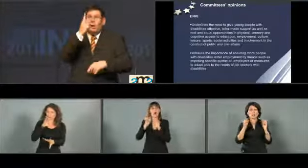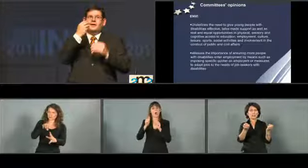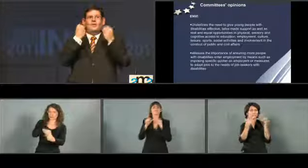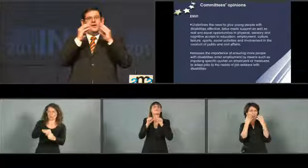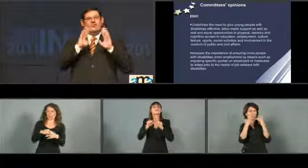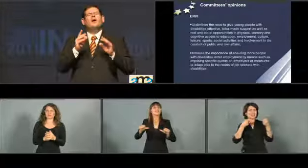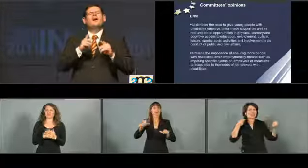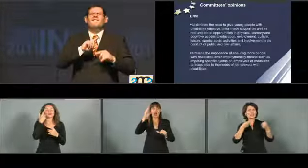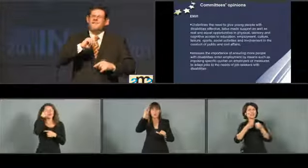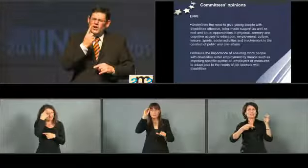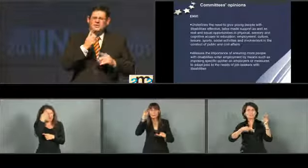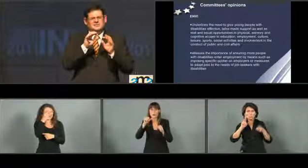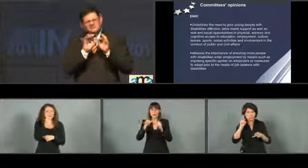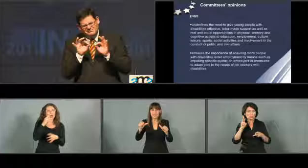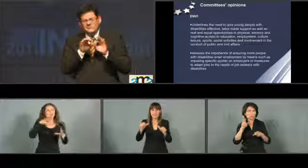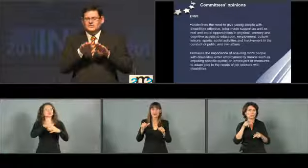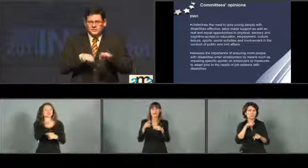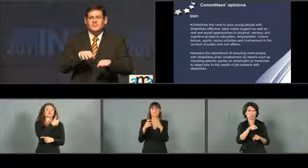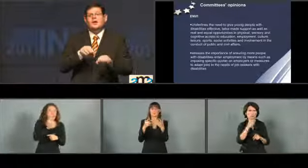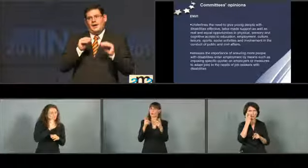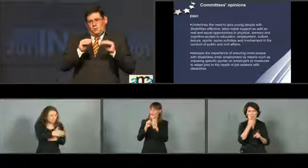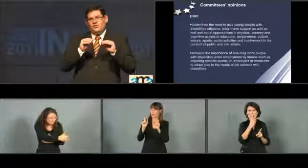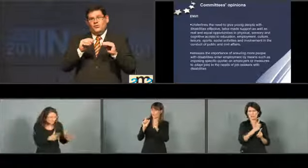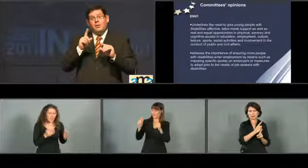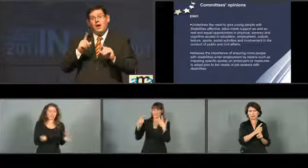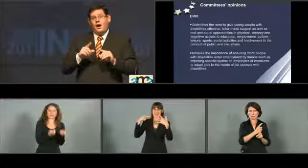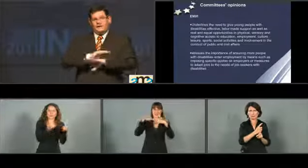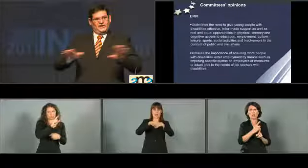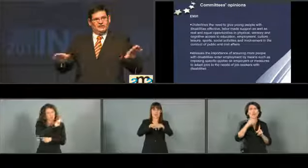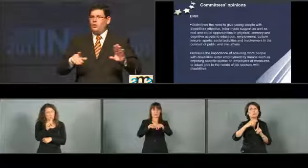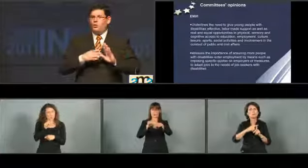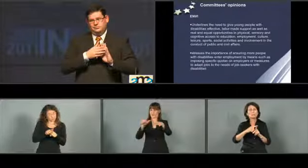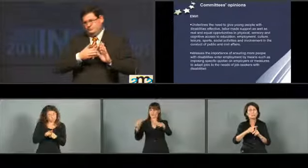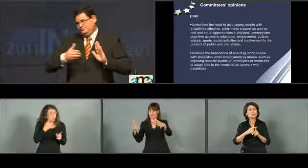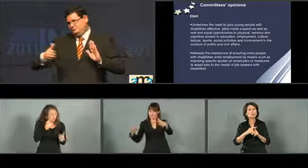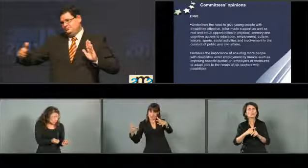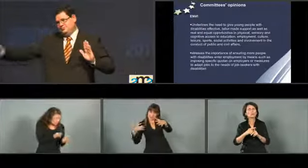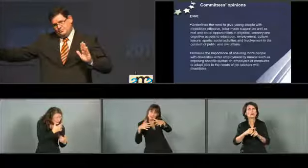On parle aussi de la vie, de la vie de la personne handicapée.